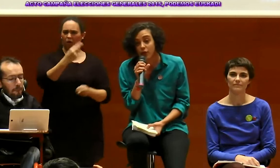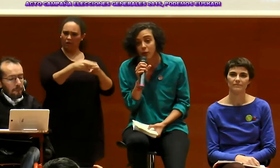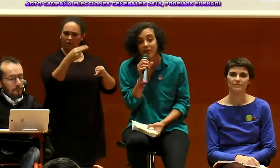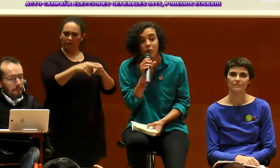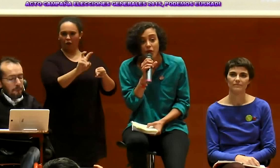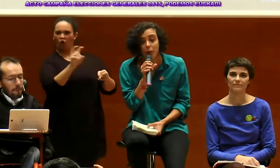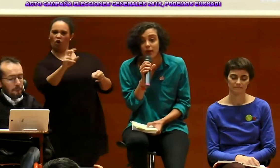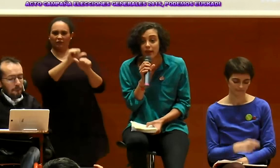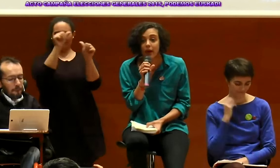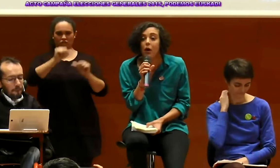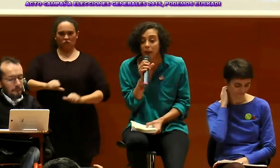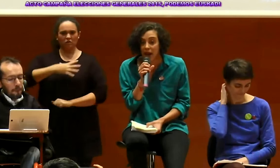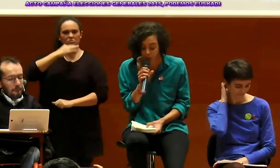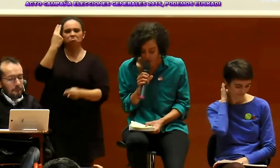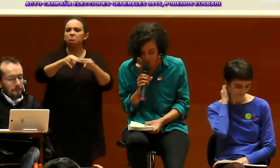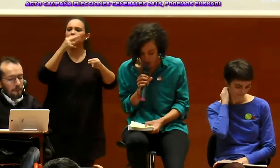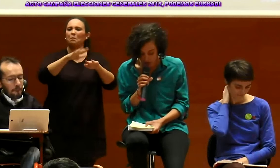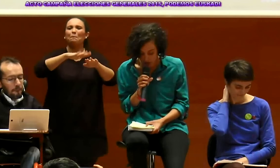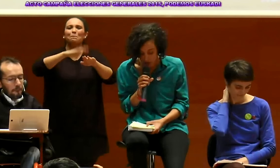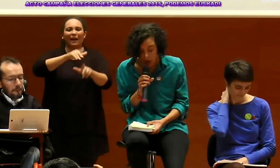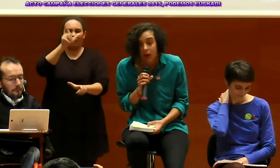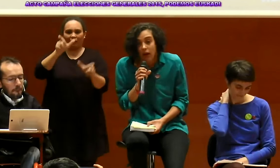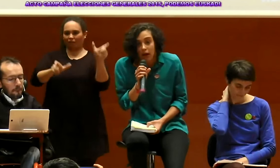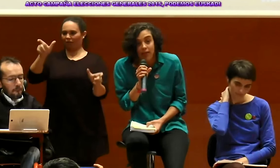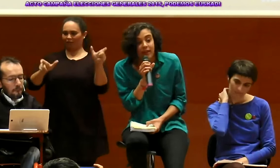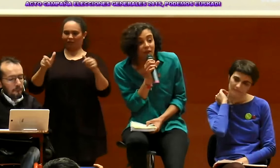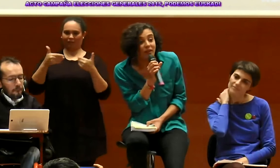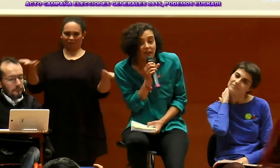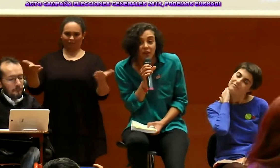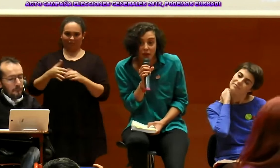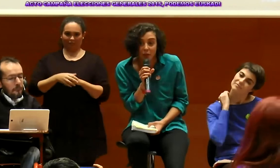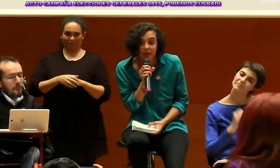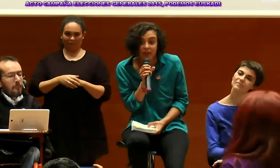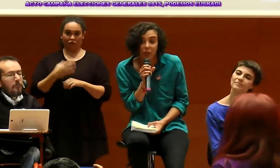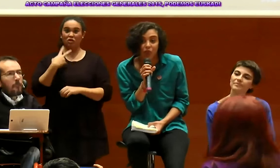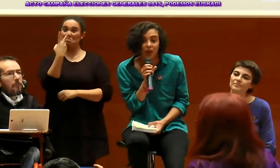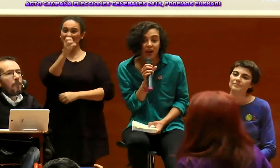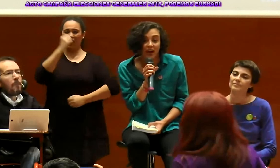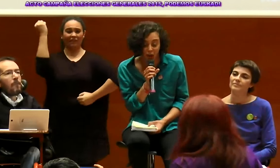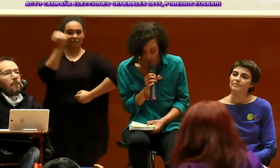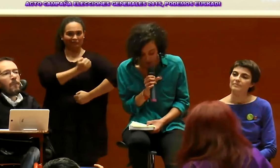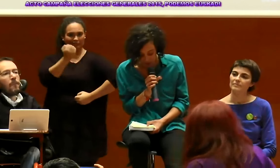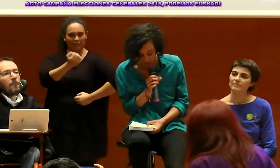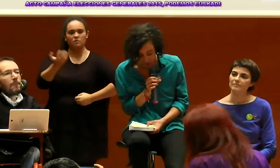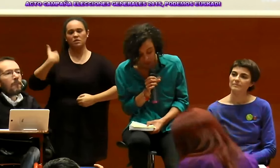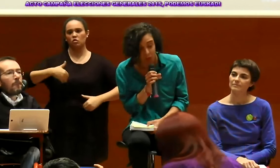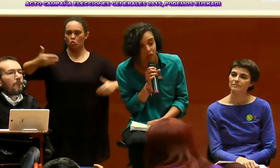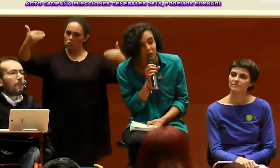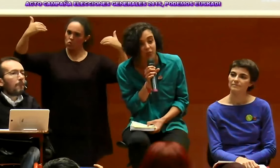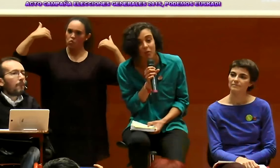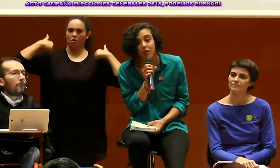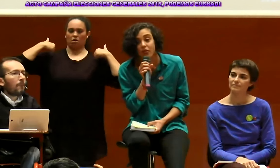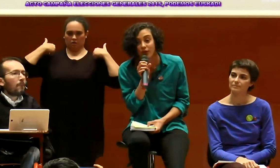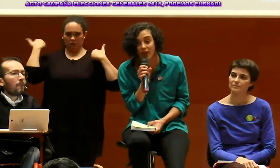otra forma, que se puede hacer política para las personas. Así que este 20 de diciembre tenemos una enorme responsabilidad, tenemos